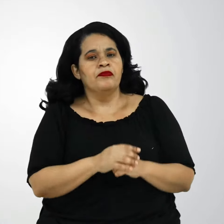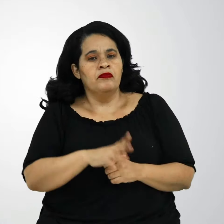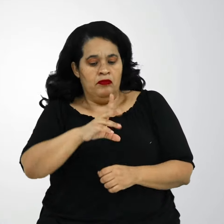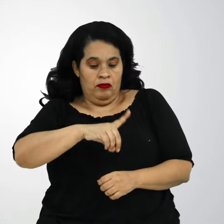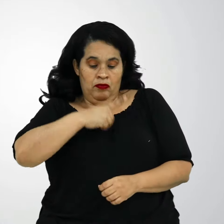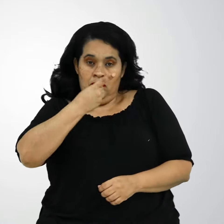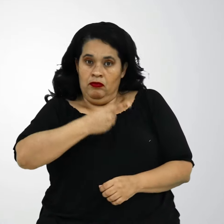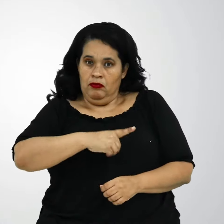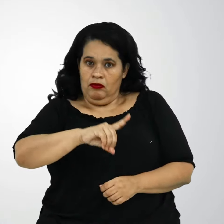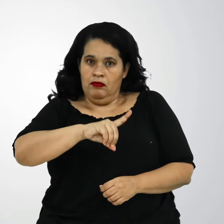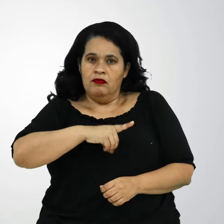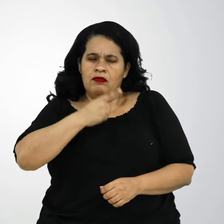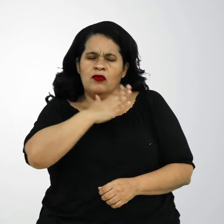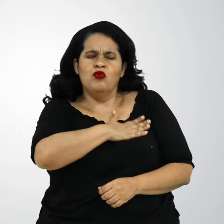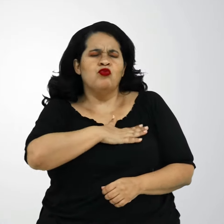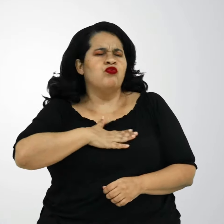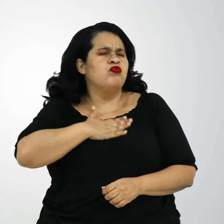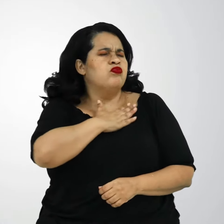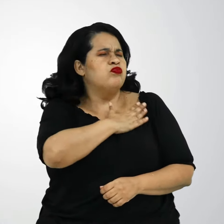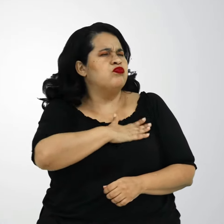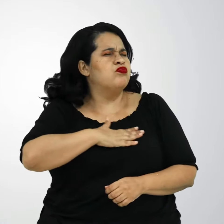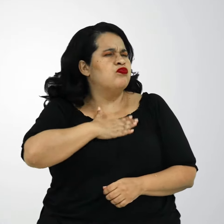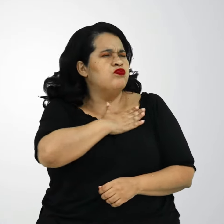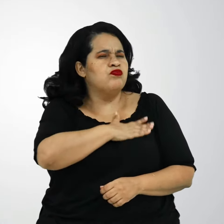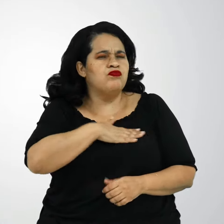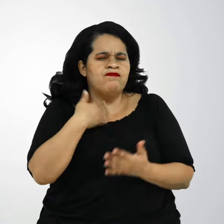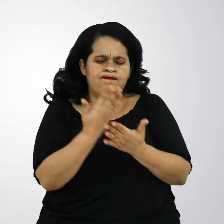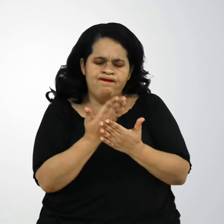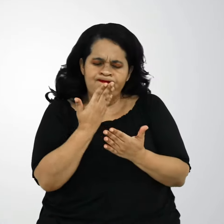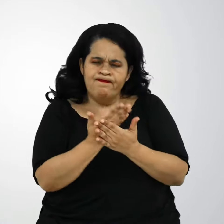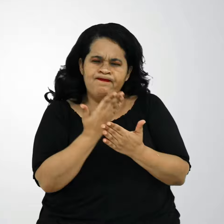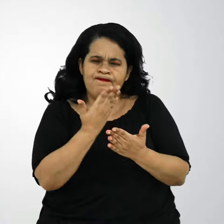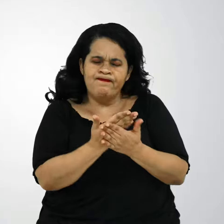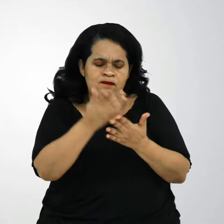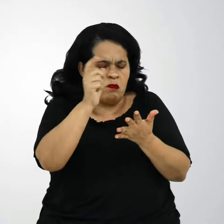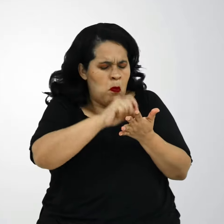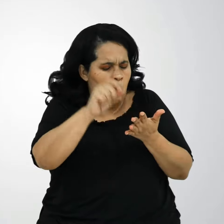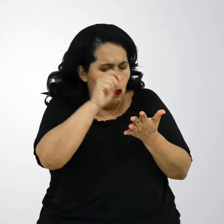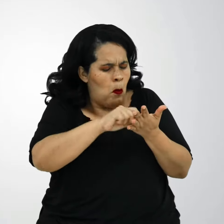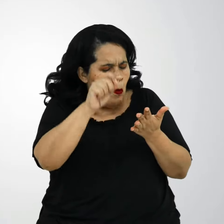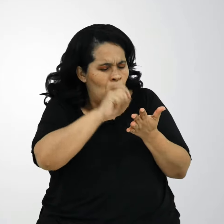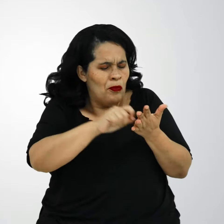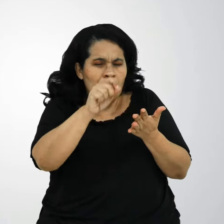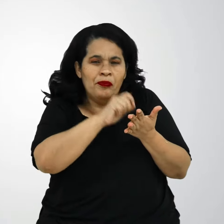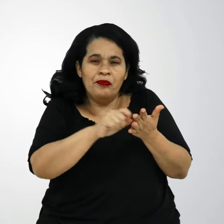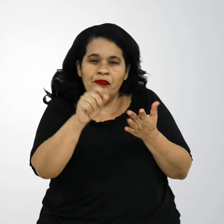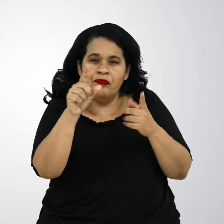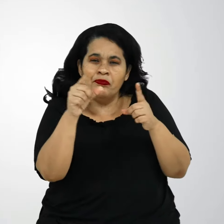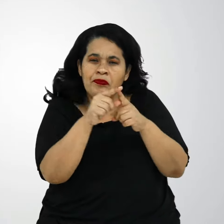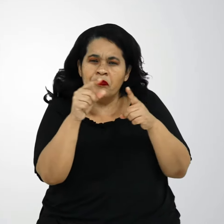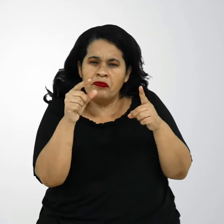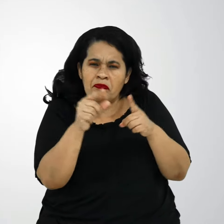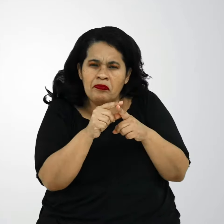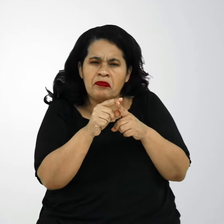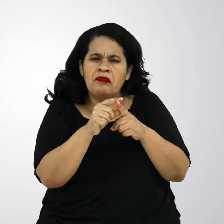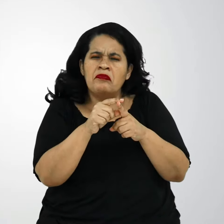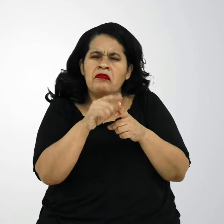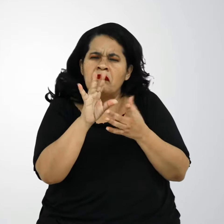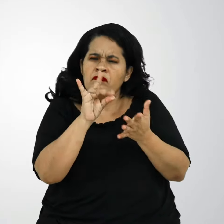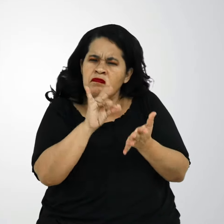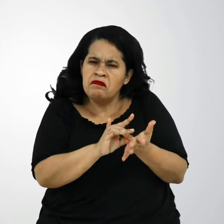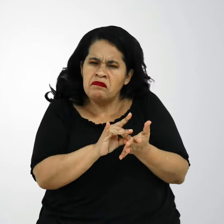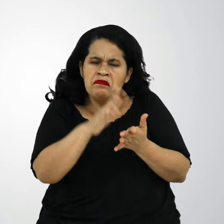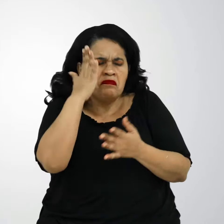que é alguém que gostava muito das escrituras, dos estudos da palavra, entendia o